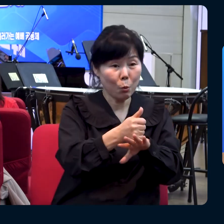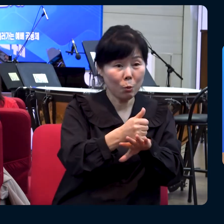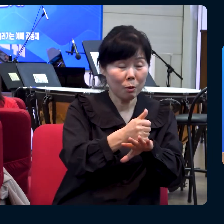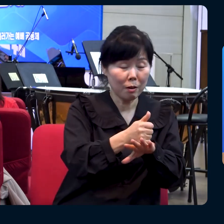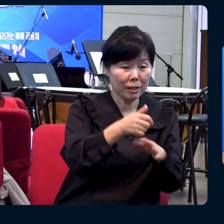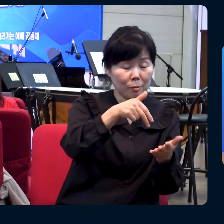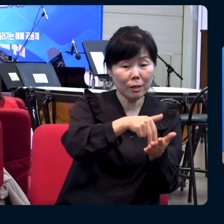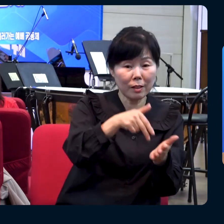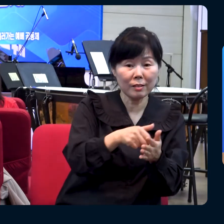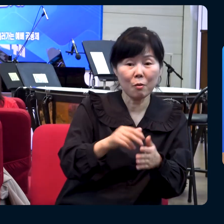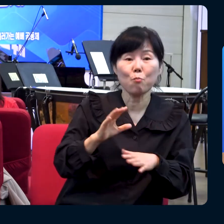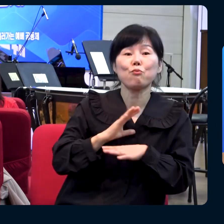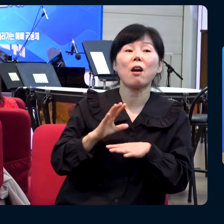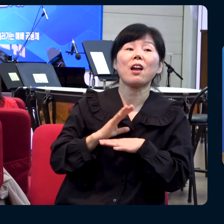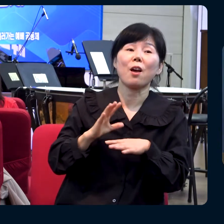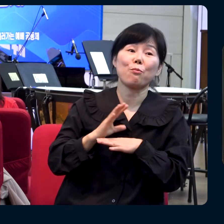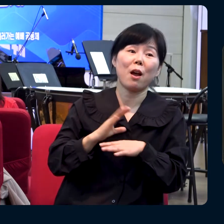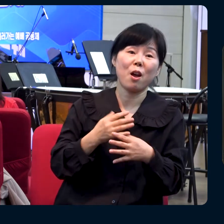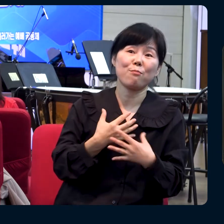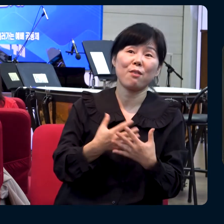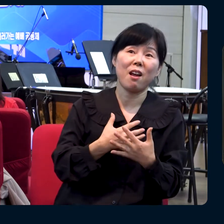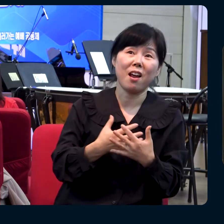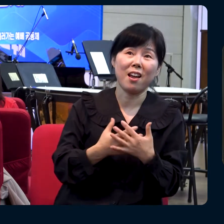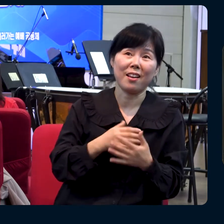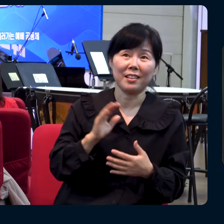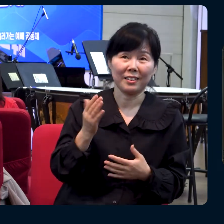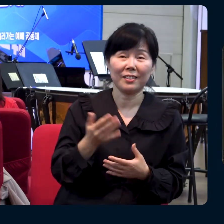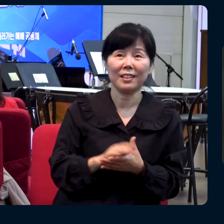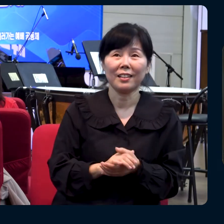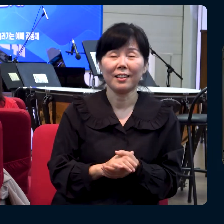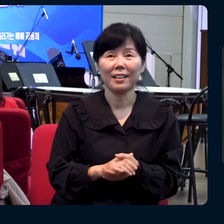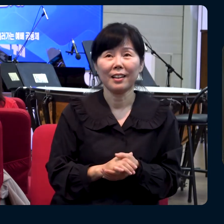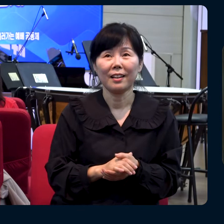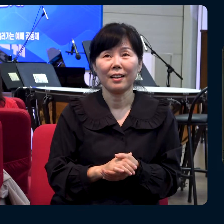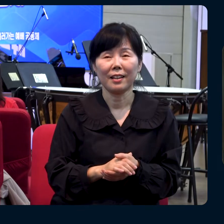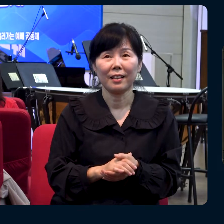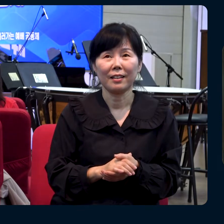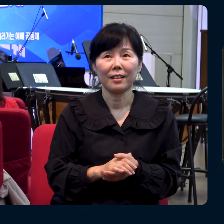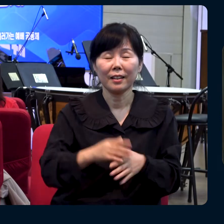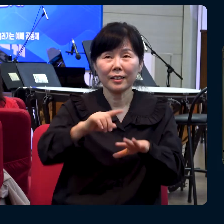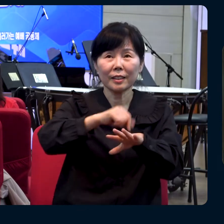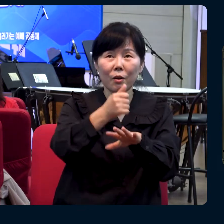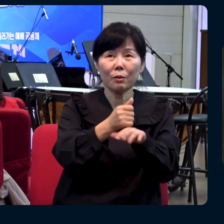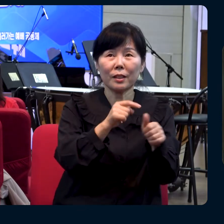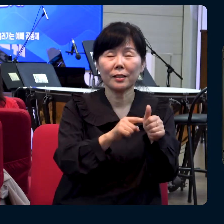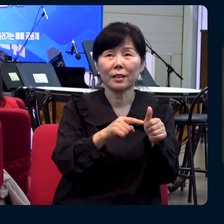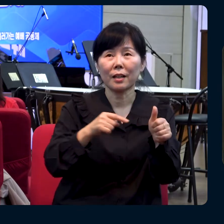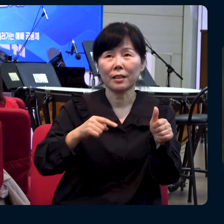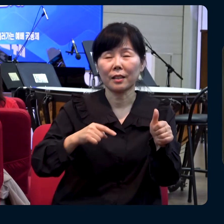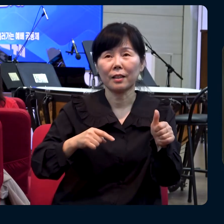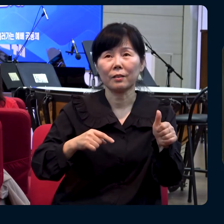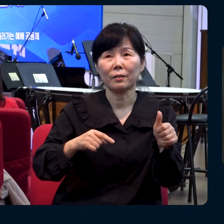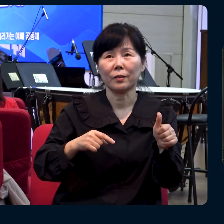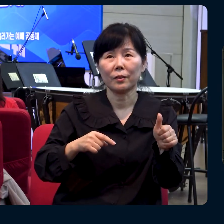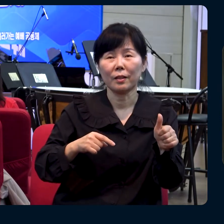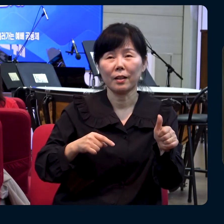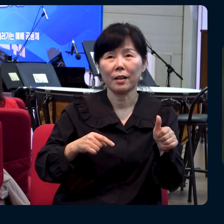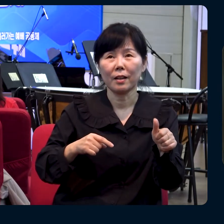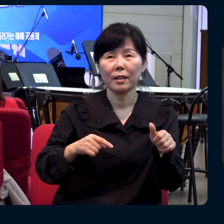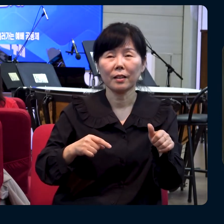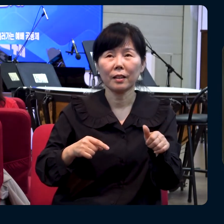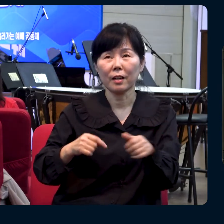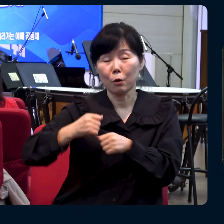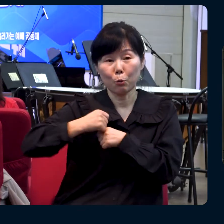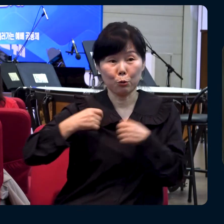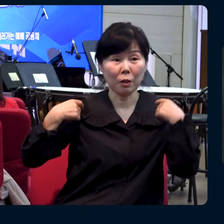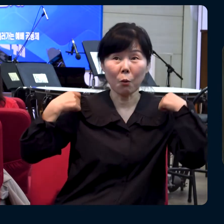불안해요. 38절, 39절을 보겠습니다. 어떤 일을 하는지 제가 읽어드릴게요. 이에 사울이 자기의